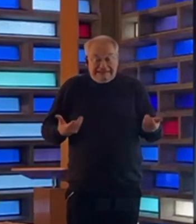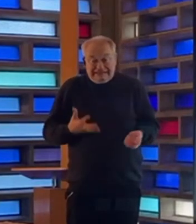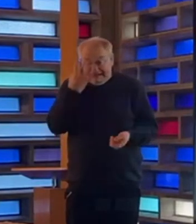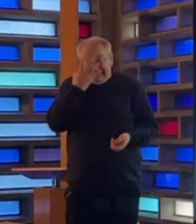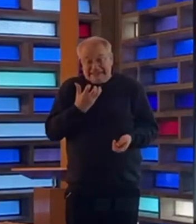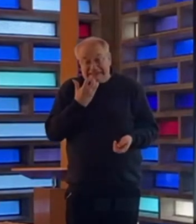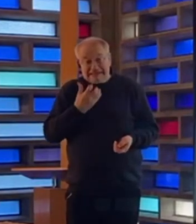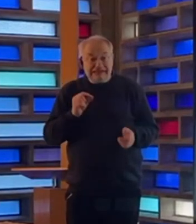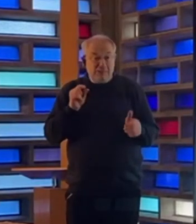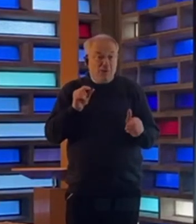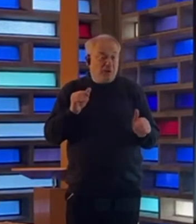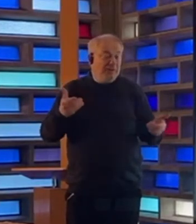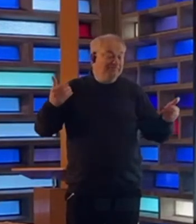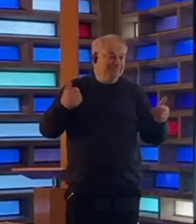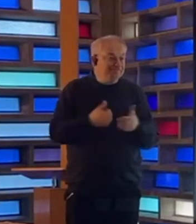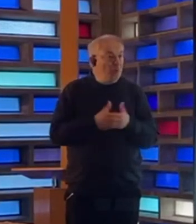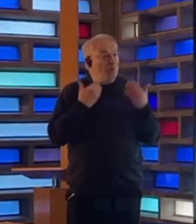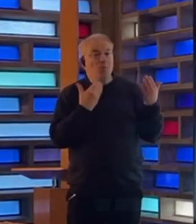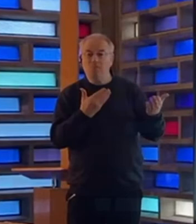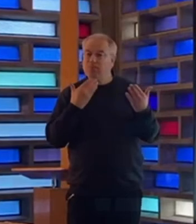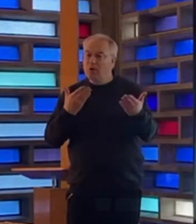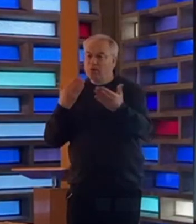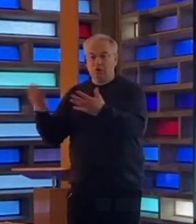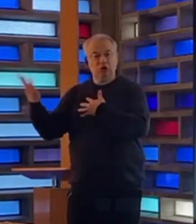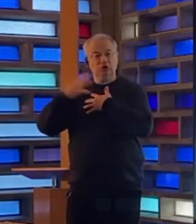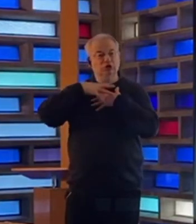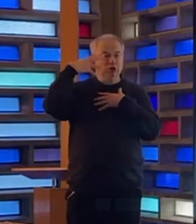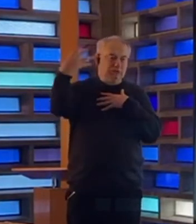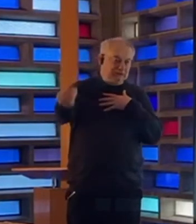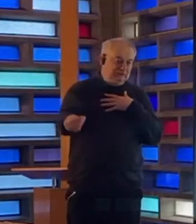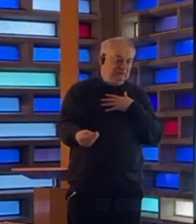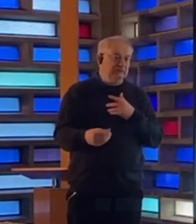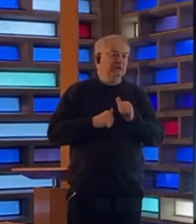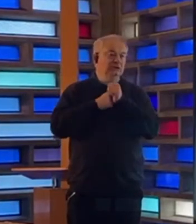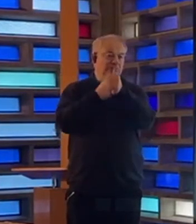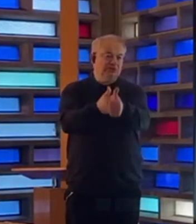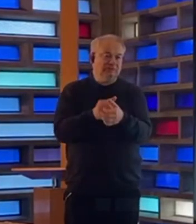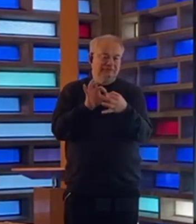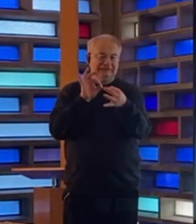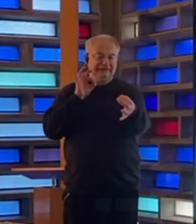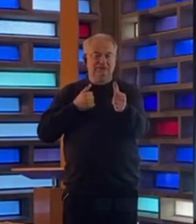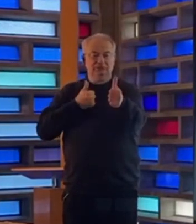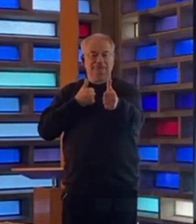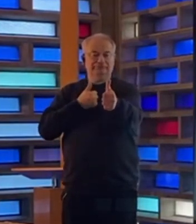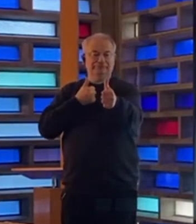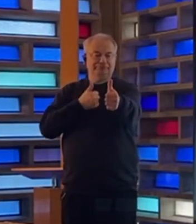tristes. Nous vous invitons à sortir en respectant les distances et les